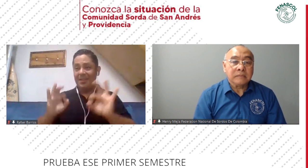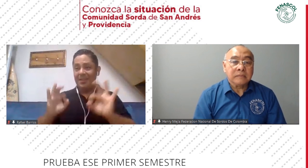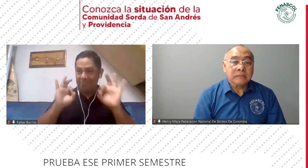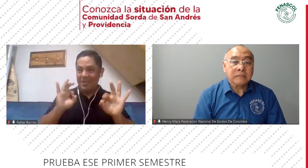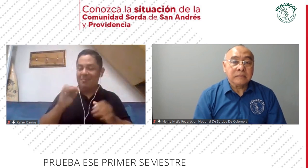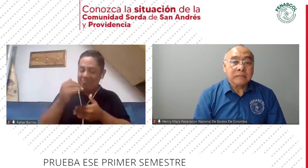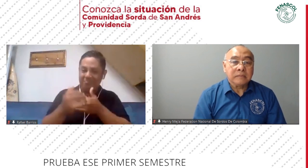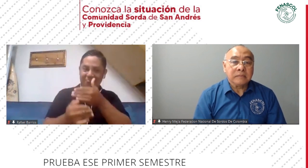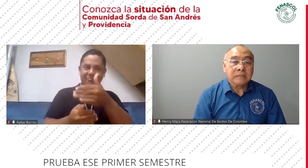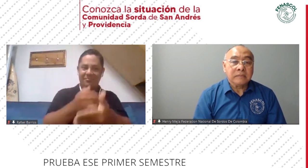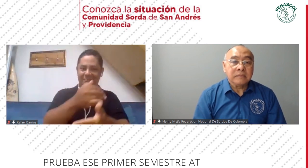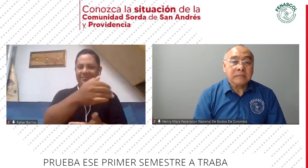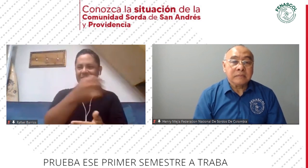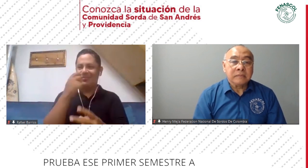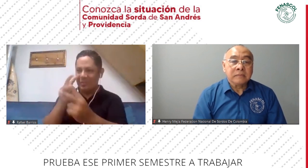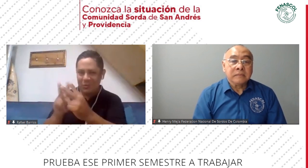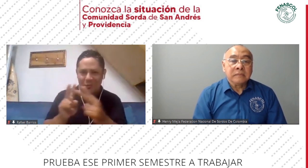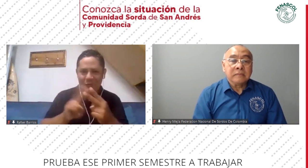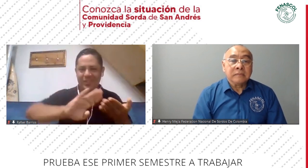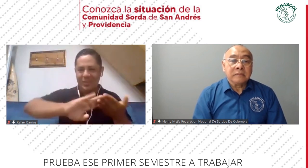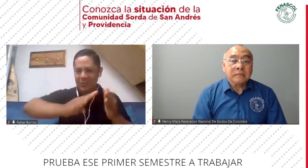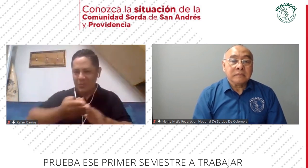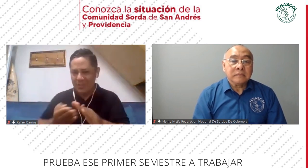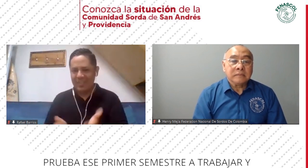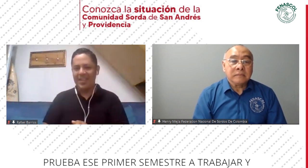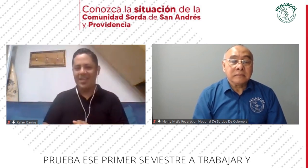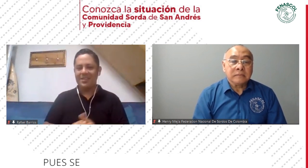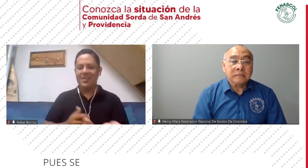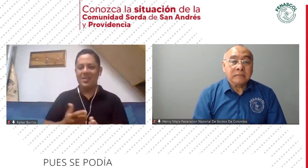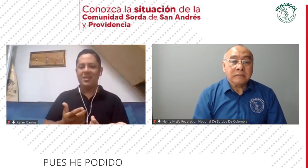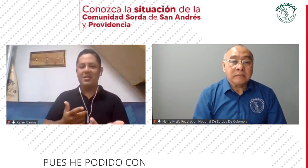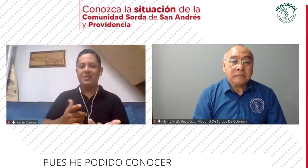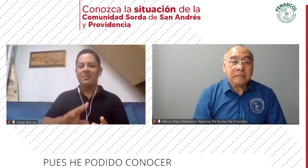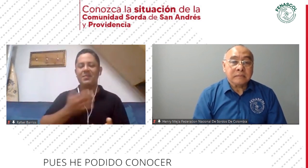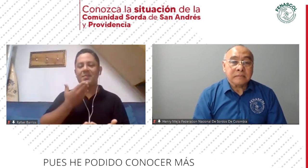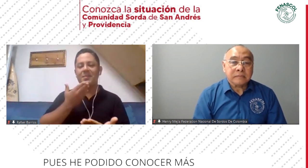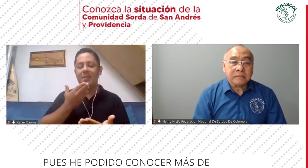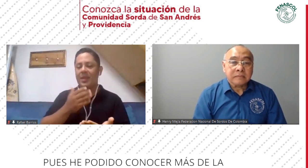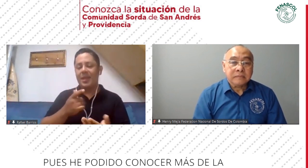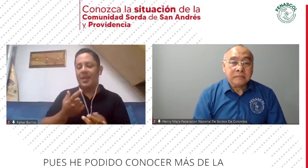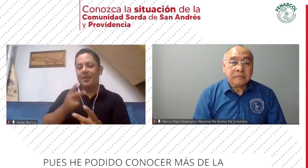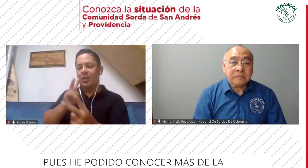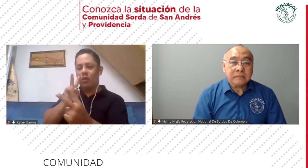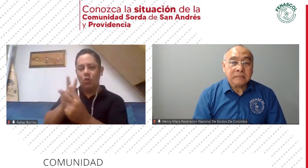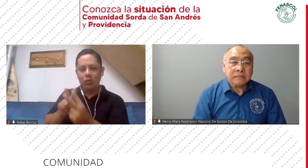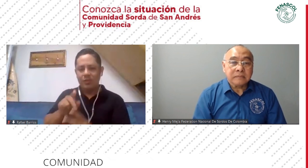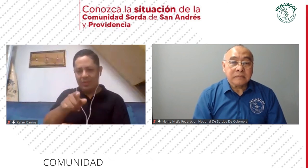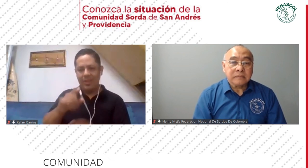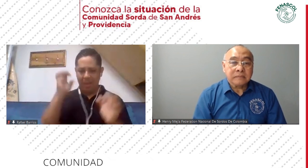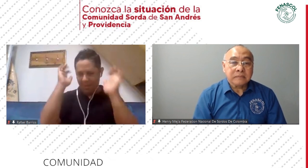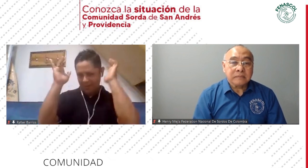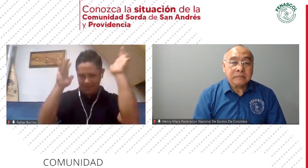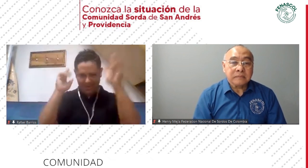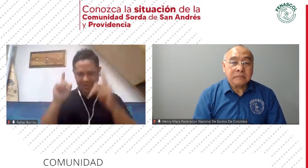empecé a trabajar y pues he podido conocer más de la comunidad